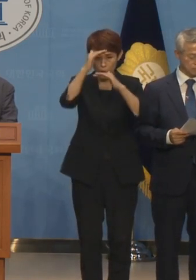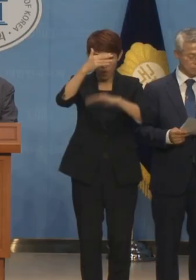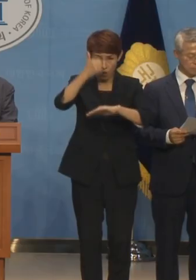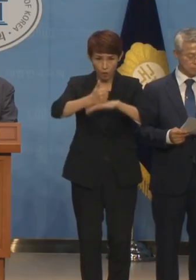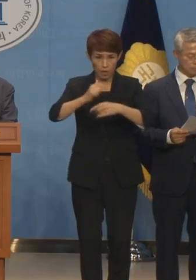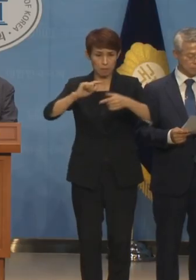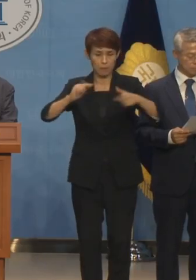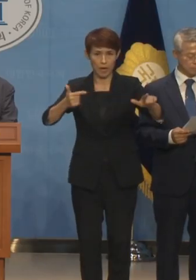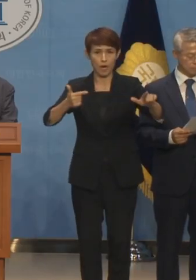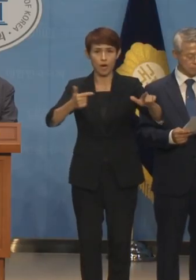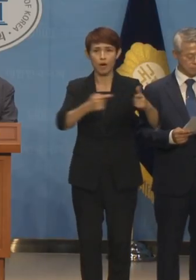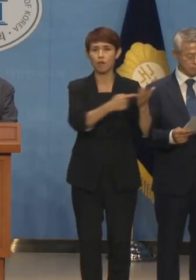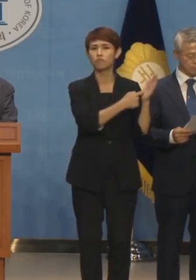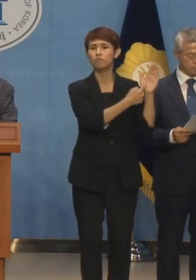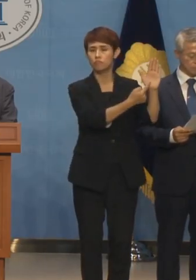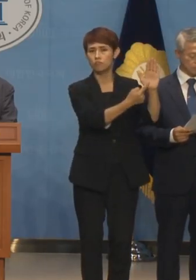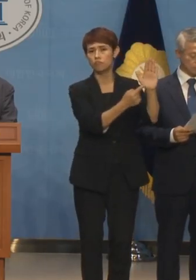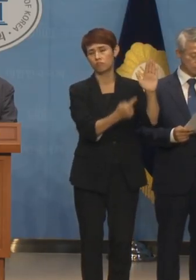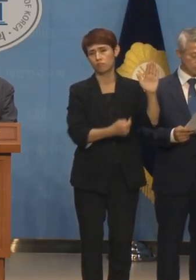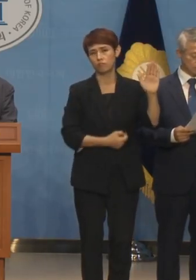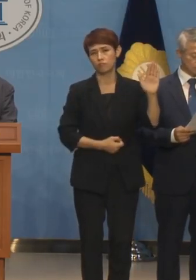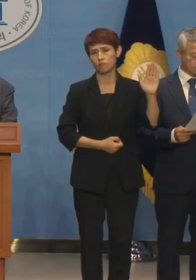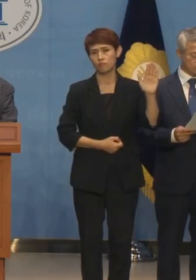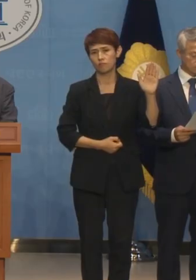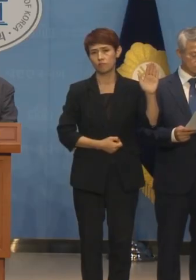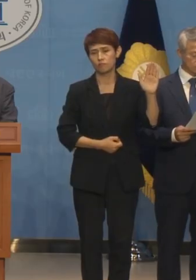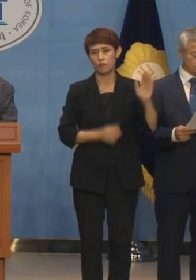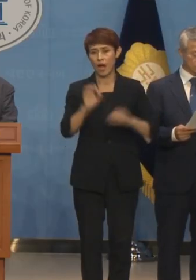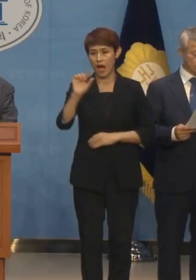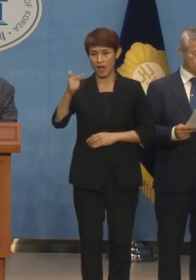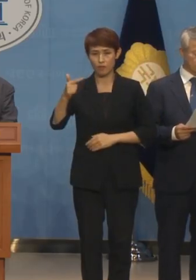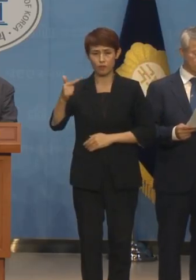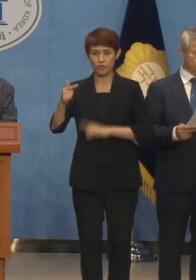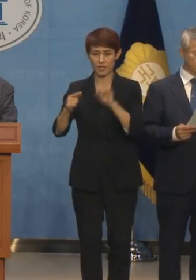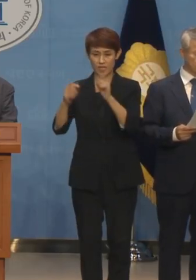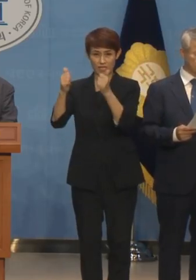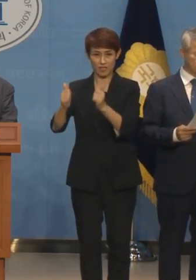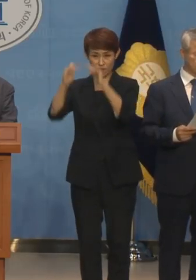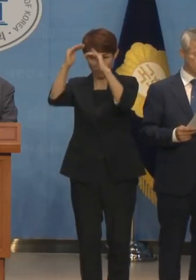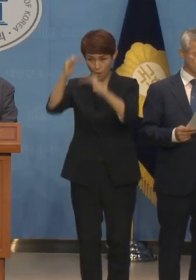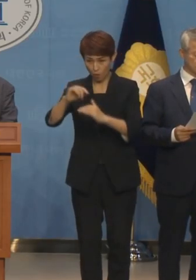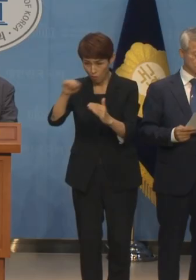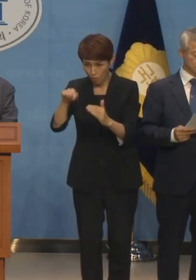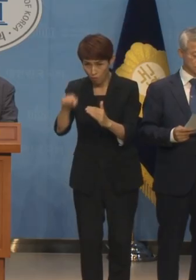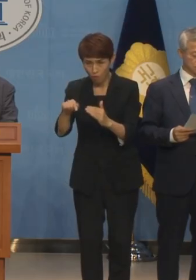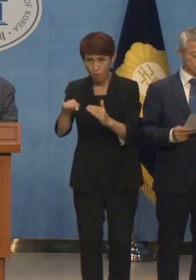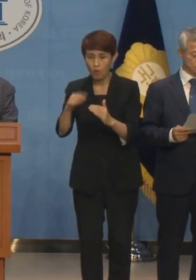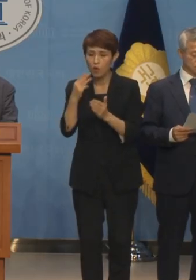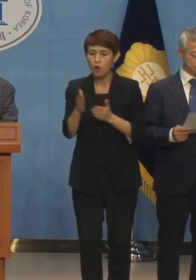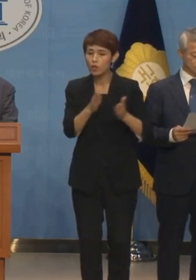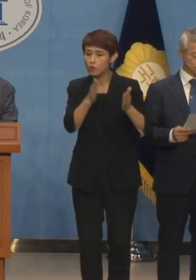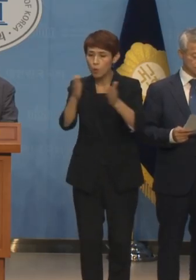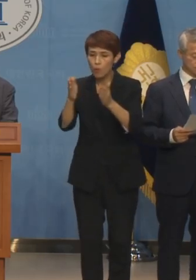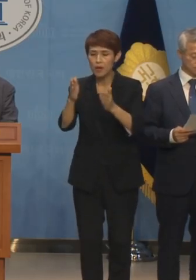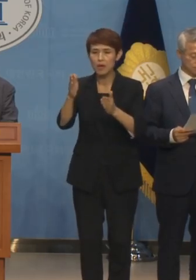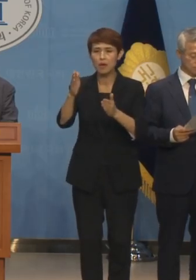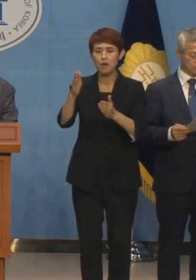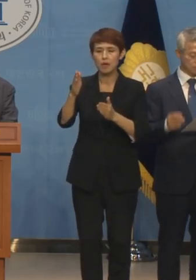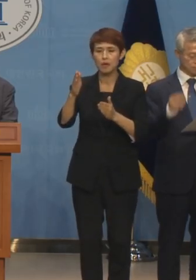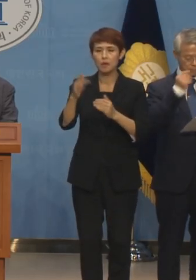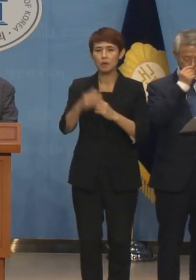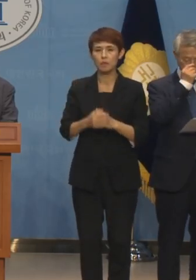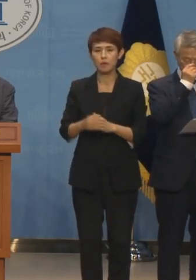결론을 내놓은 것 또한 사실입니다. 안보소 1심 판결문 어디에도 경기도의 스마트팜